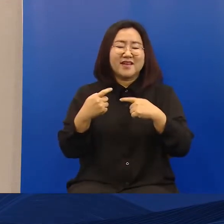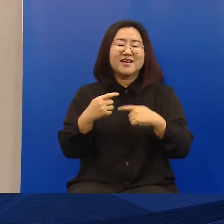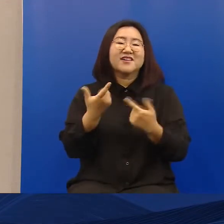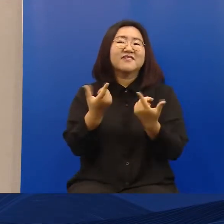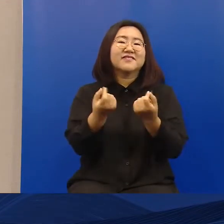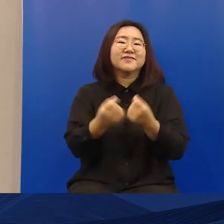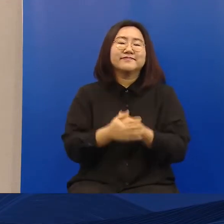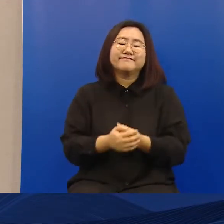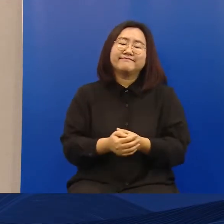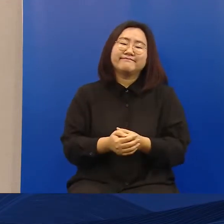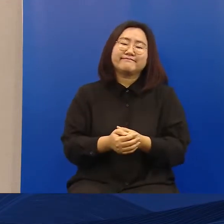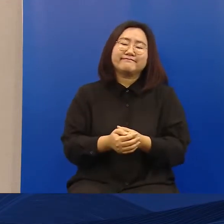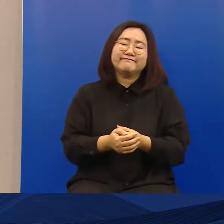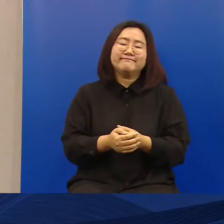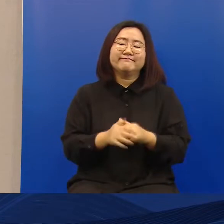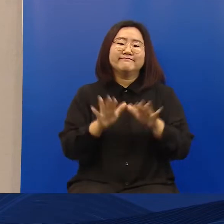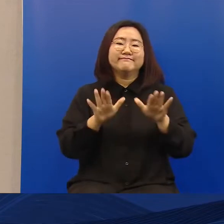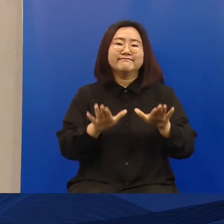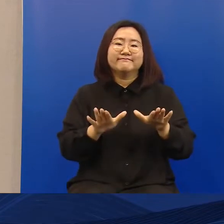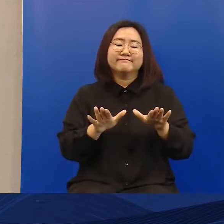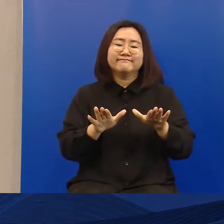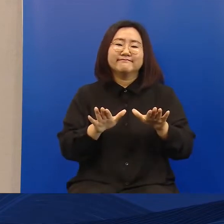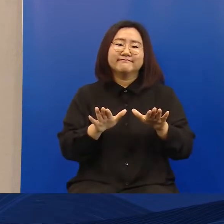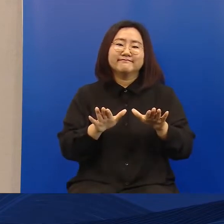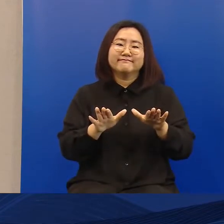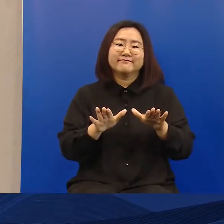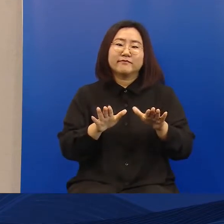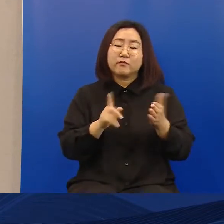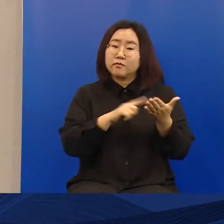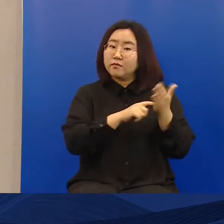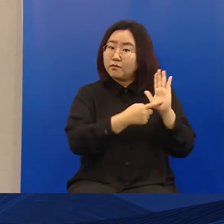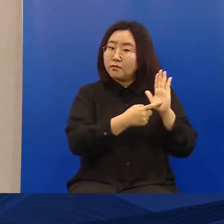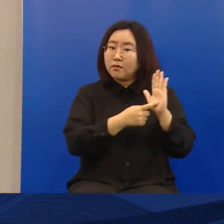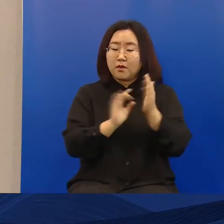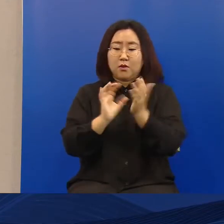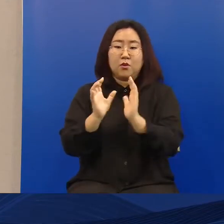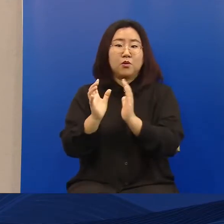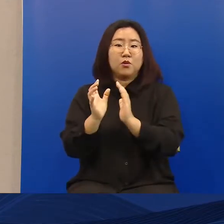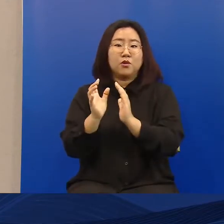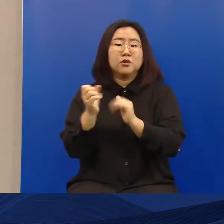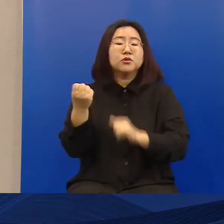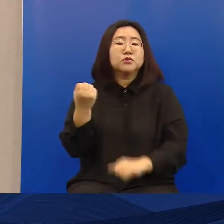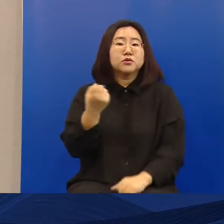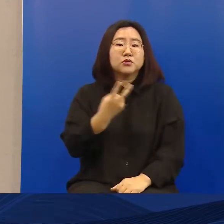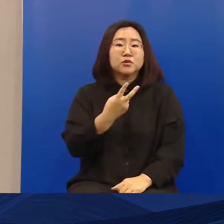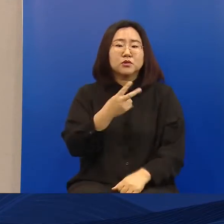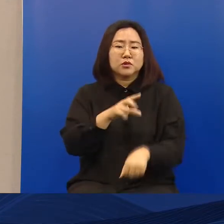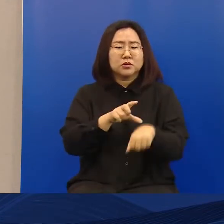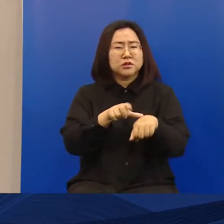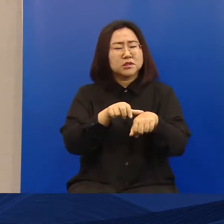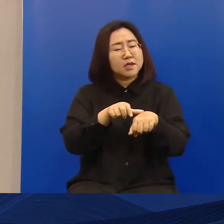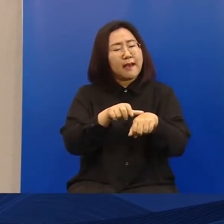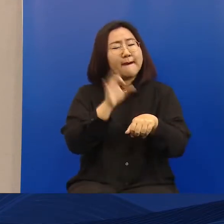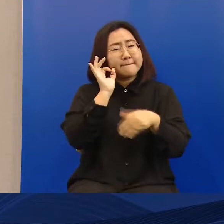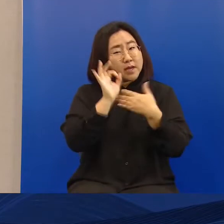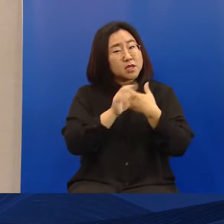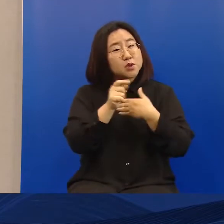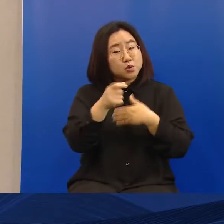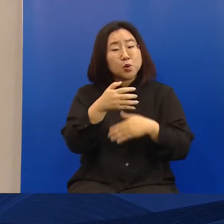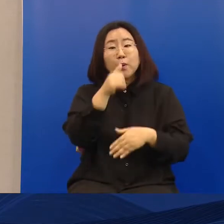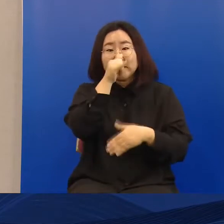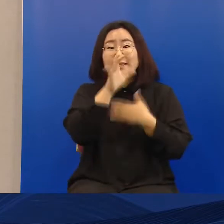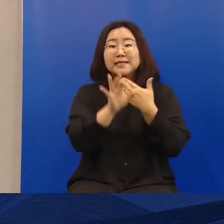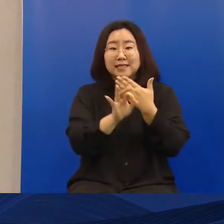주시리라고 생각합니다. 오늘 발표와 토론 그리고 시간이 조금 남게